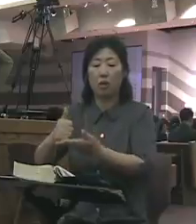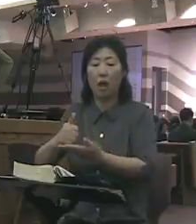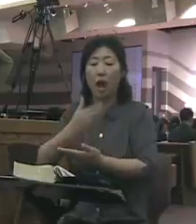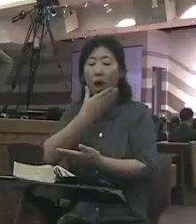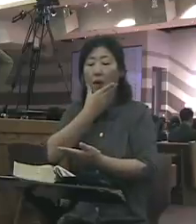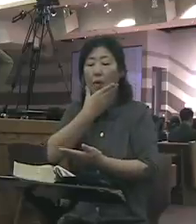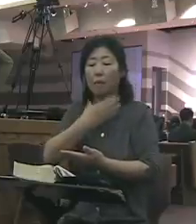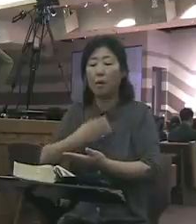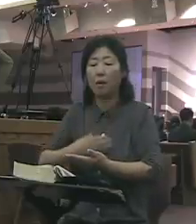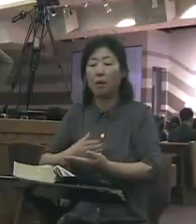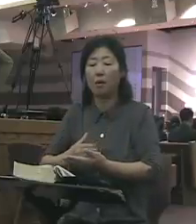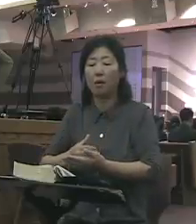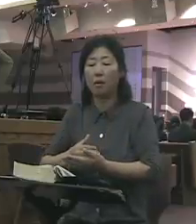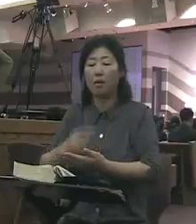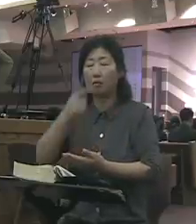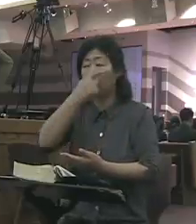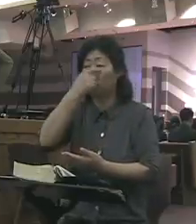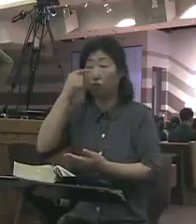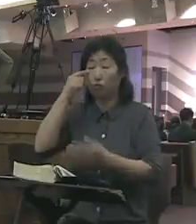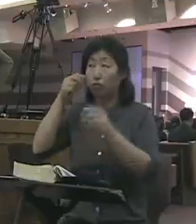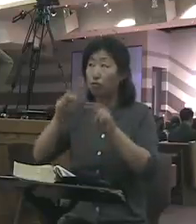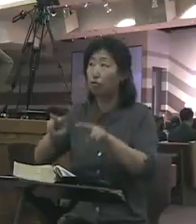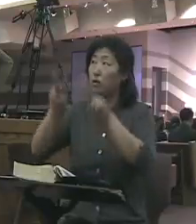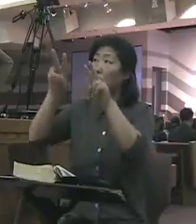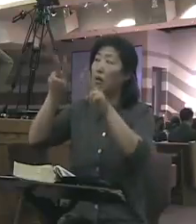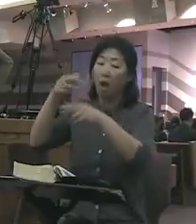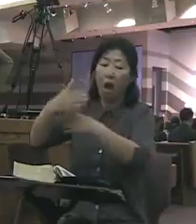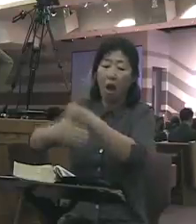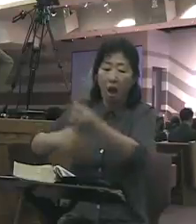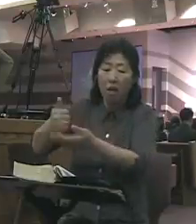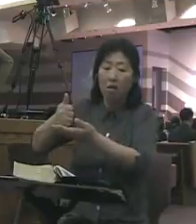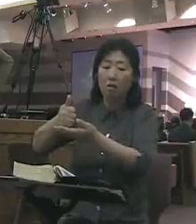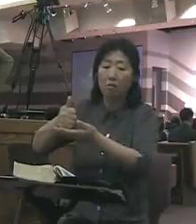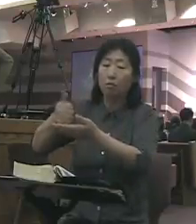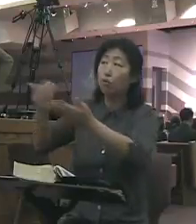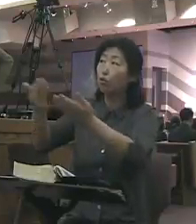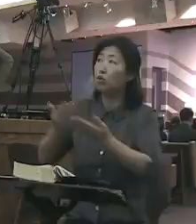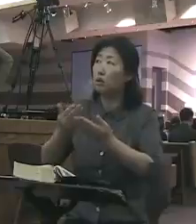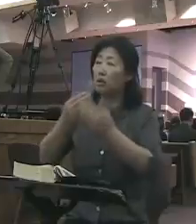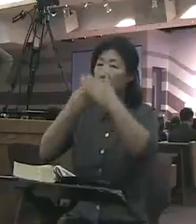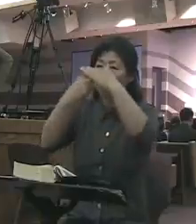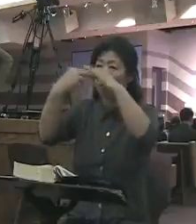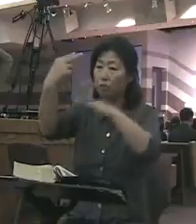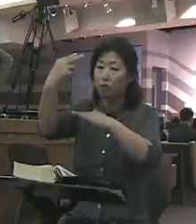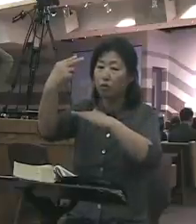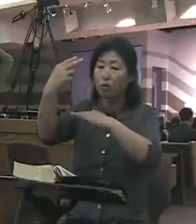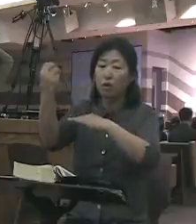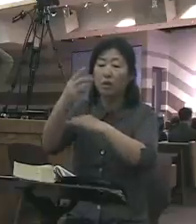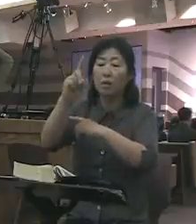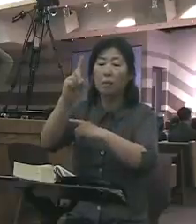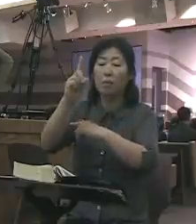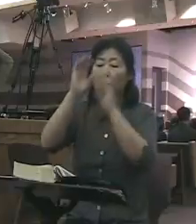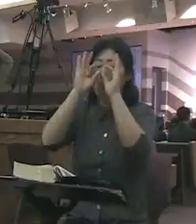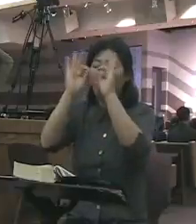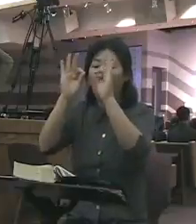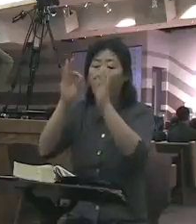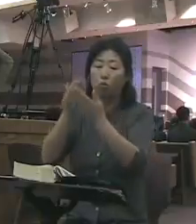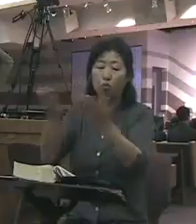아브라함에게 눈을 들어 하나님이 주시고자 하는 비전을 다시 한번 보여주십니다. 하나님이 주시고자